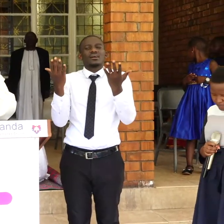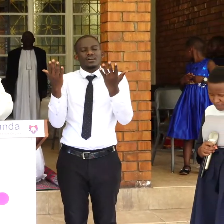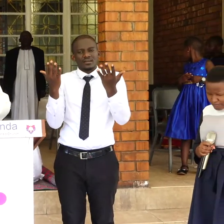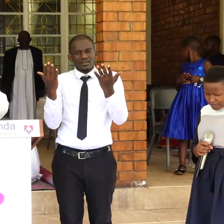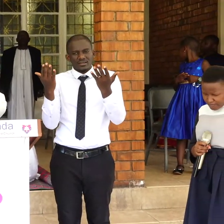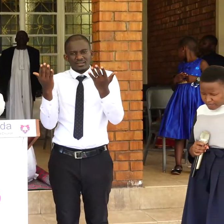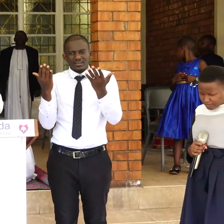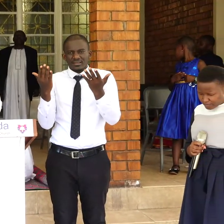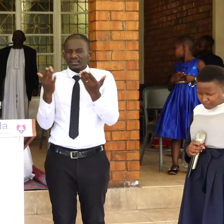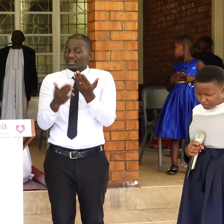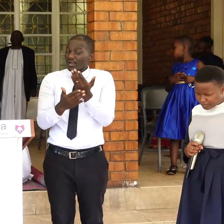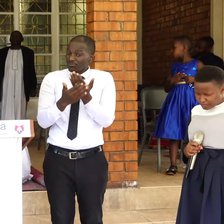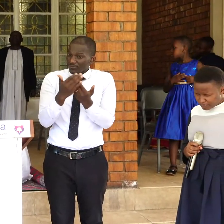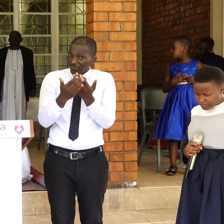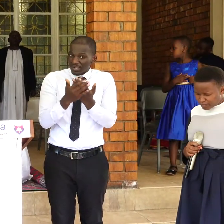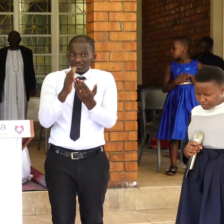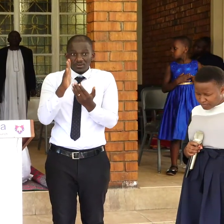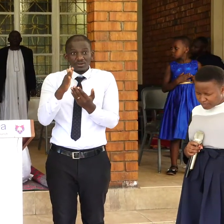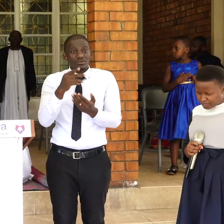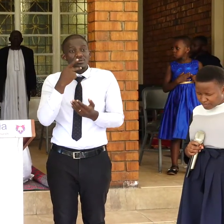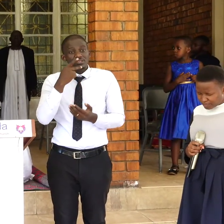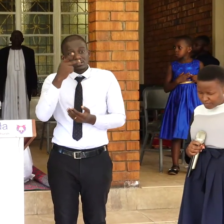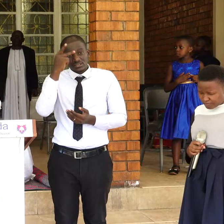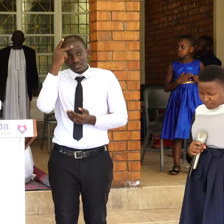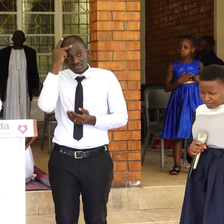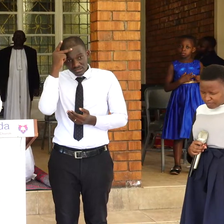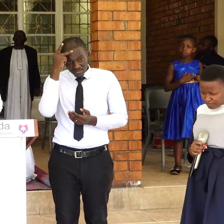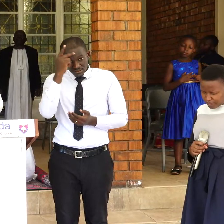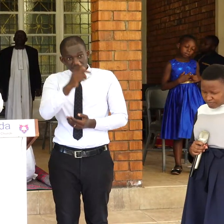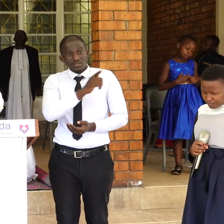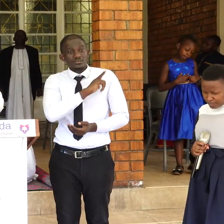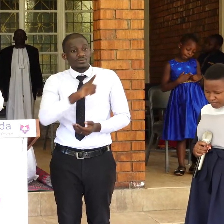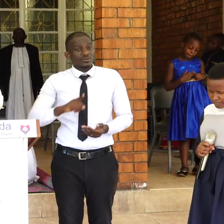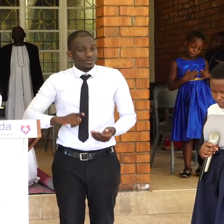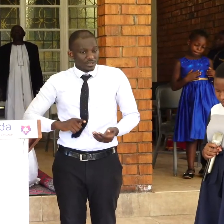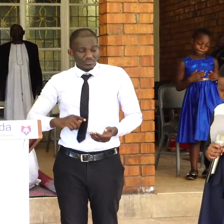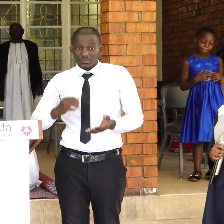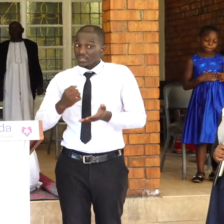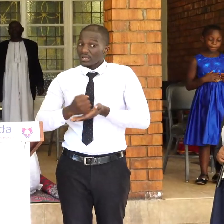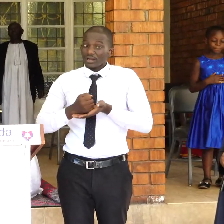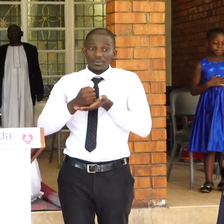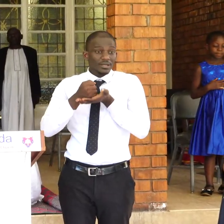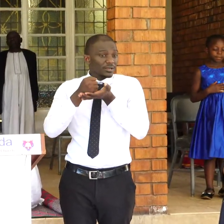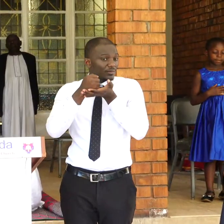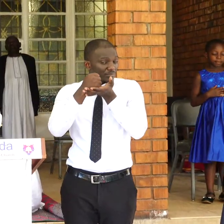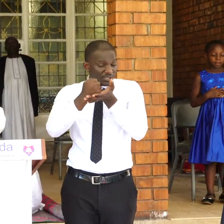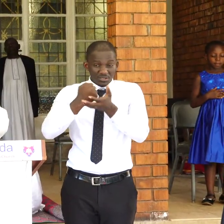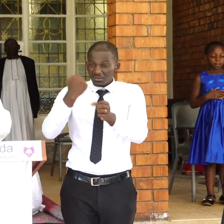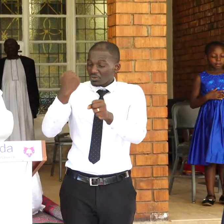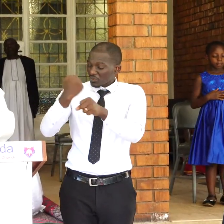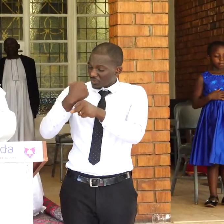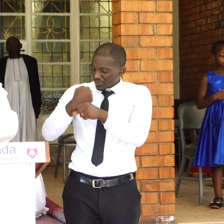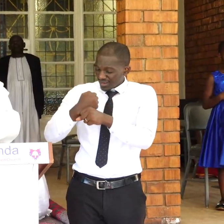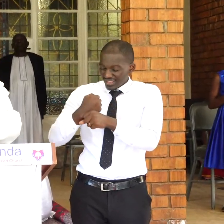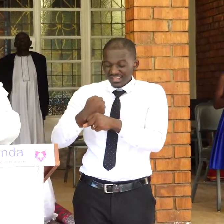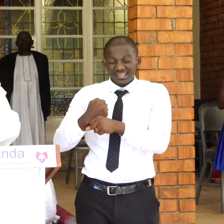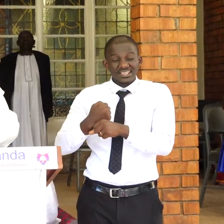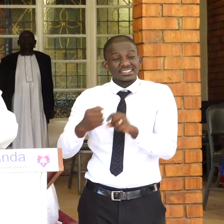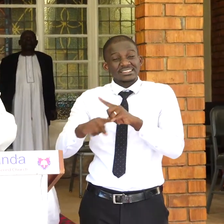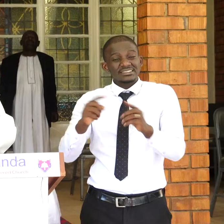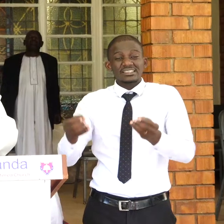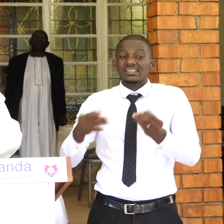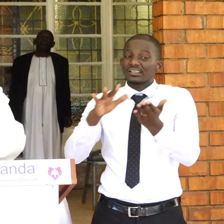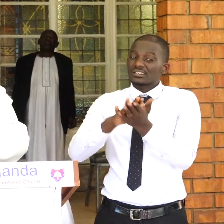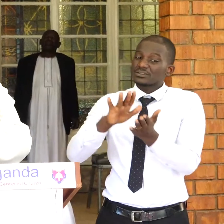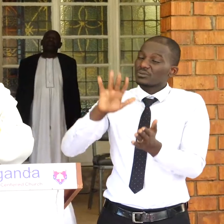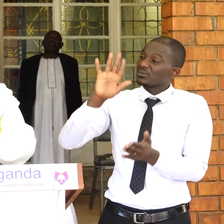nga mufaayo ku bazadde bammwe. Katonda abayambe okola saddaaka ezigulumiza ye nga muli